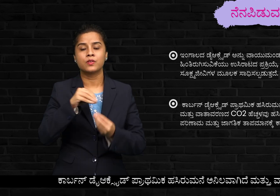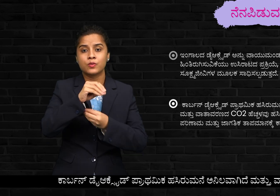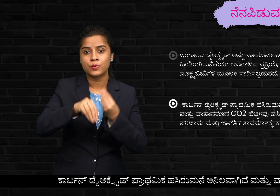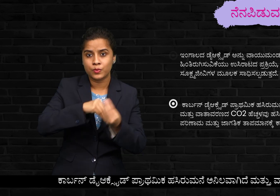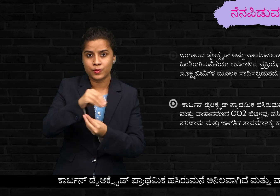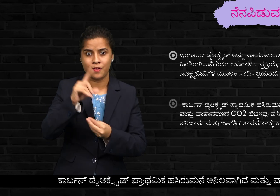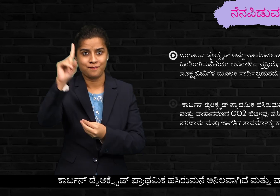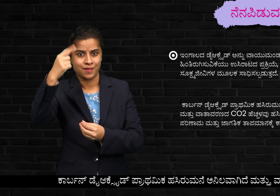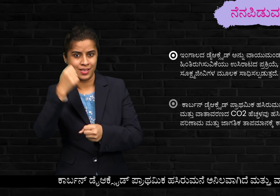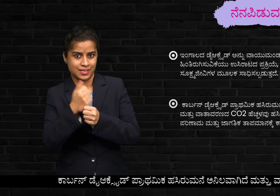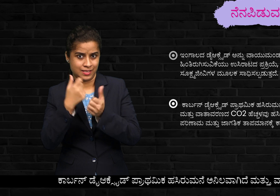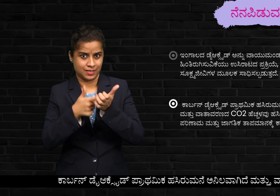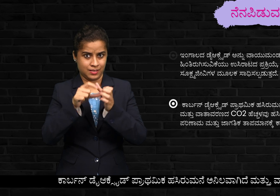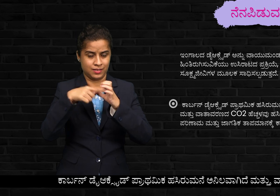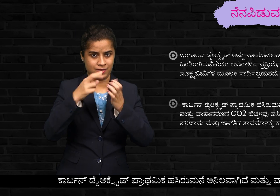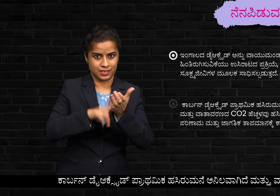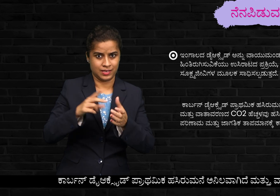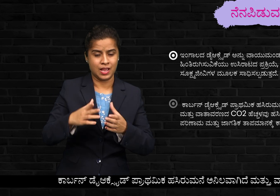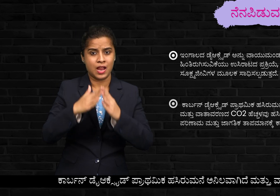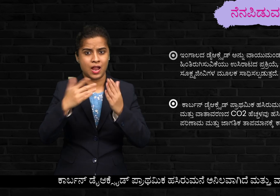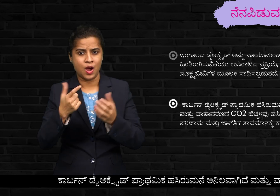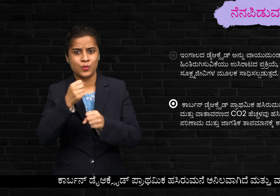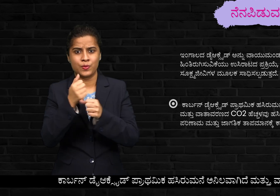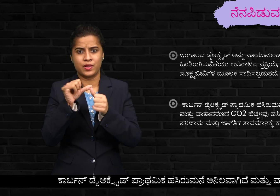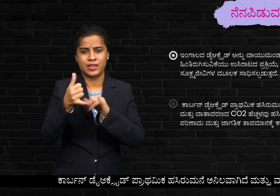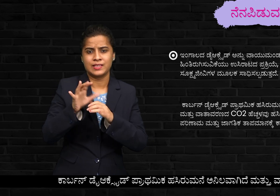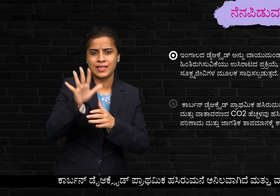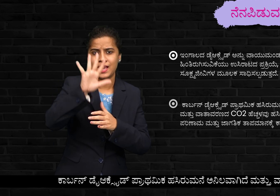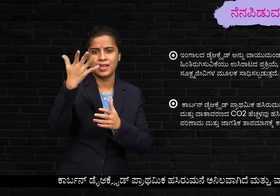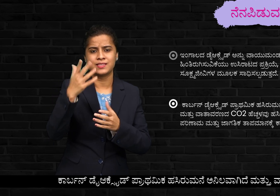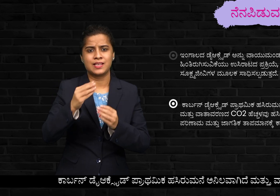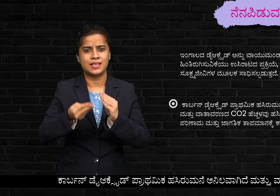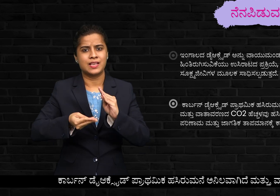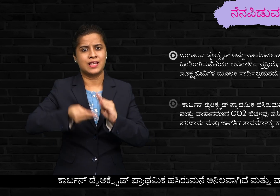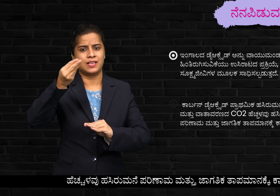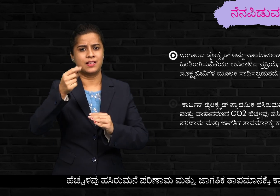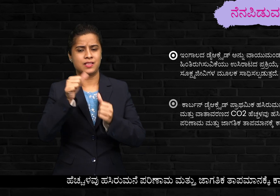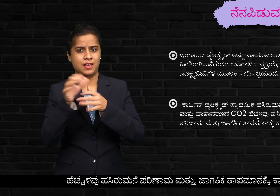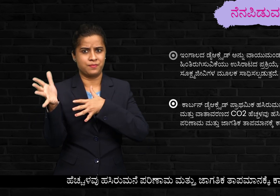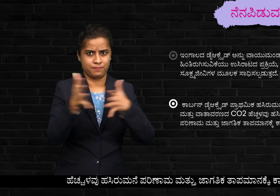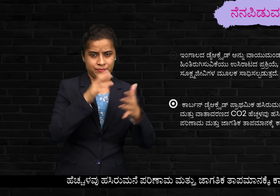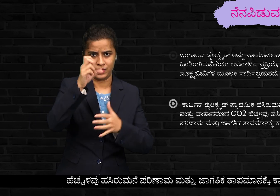ಕಾರ್ಬನ್ ಡೈಆಕ್ಸೈಡ್ ಪ್ರಾಥಮಿಕ ಹಸಿರುಮನೆ ಅನಿಲವಾಗಿದೆ ಮತ್ತು ವಾತಾವರಣದ CO2